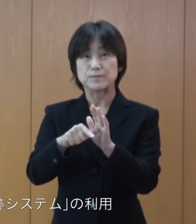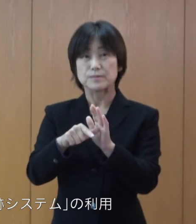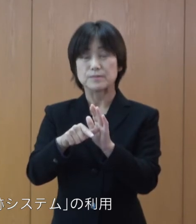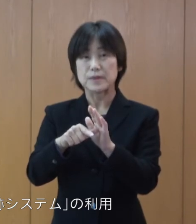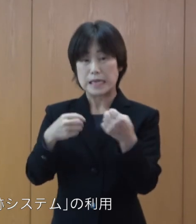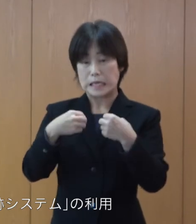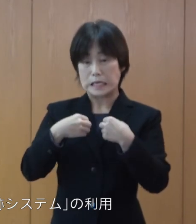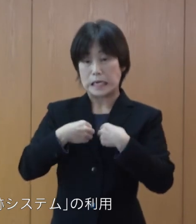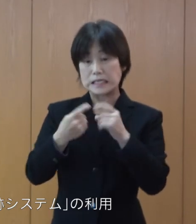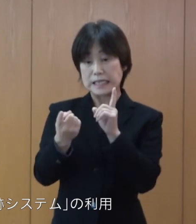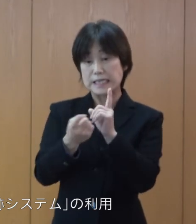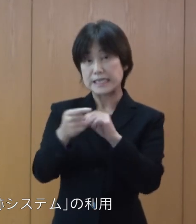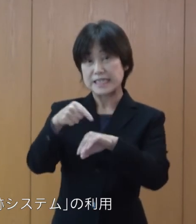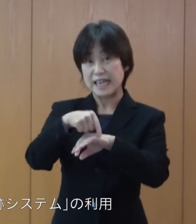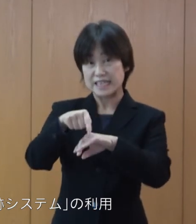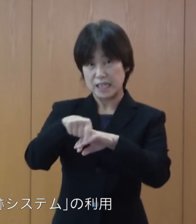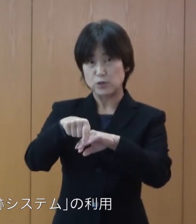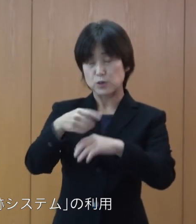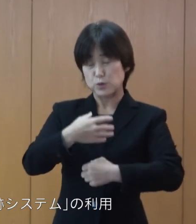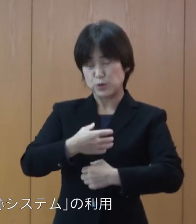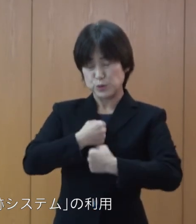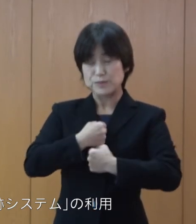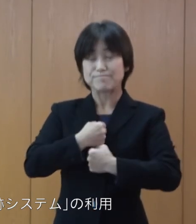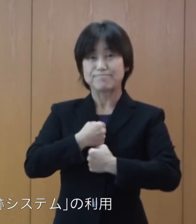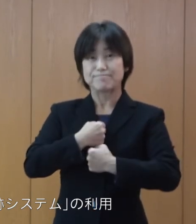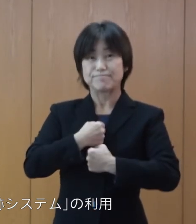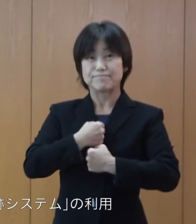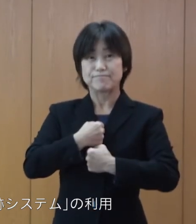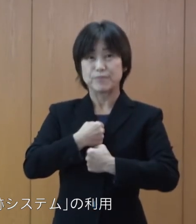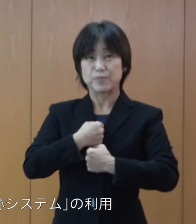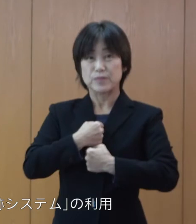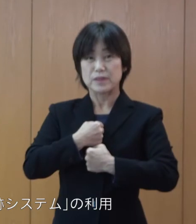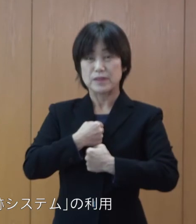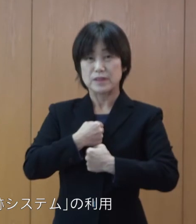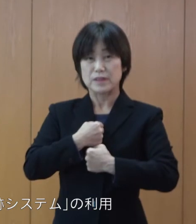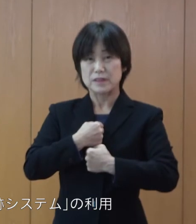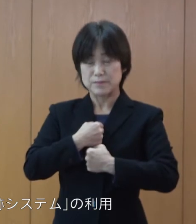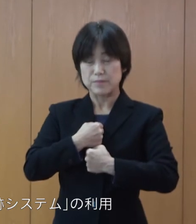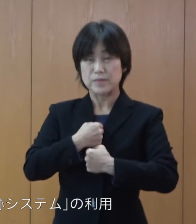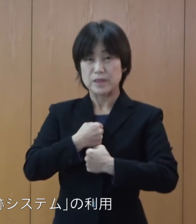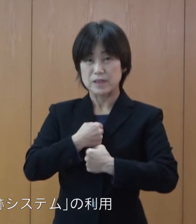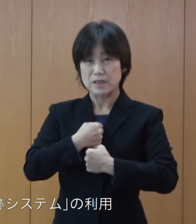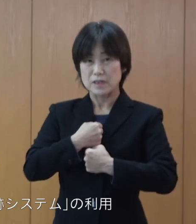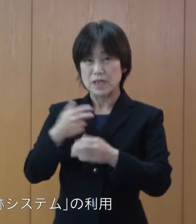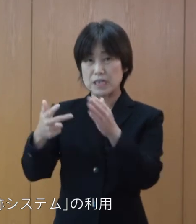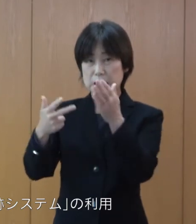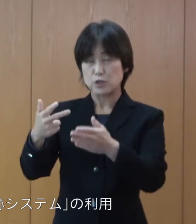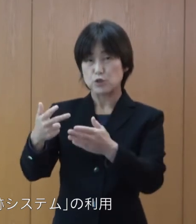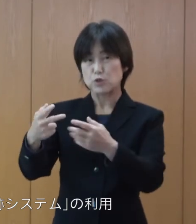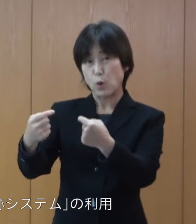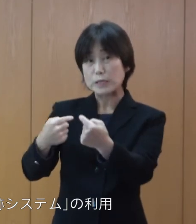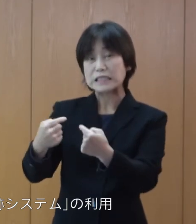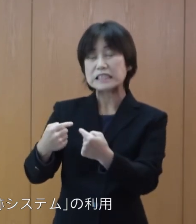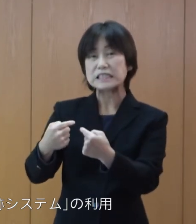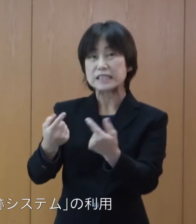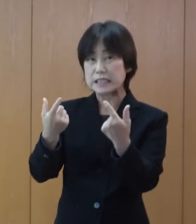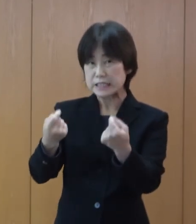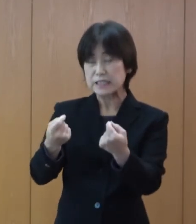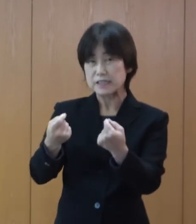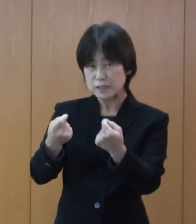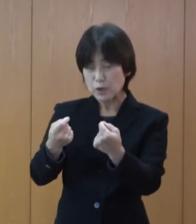感染対策に注意し、施設等の指示にご協力をお願いします